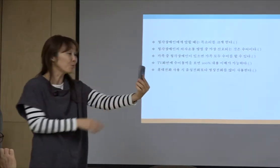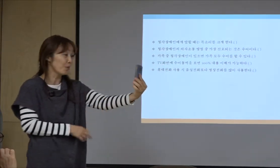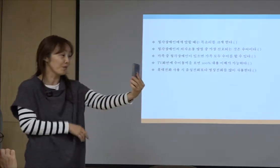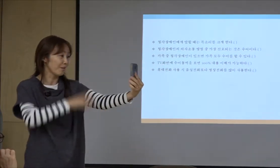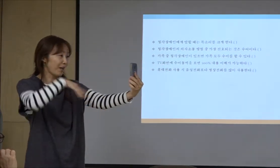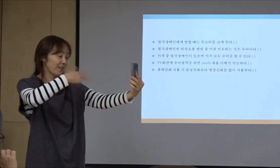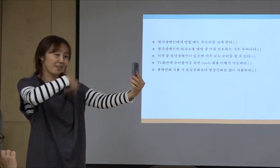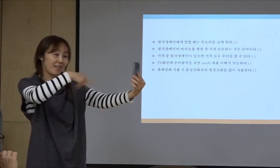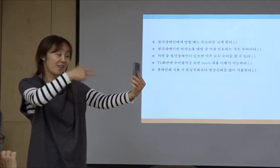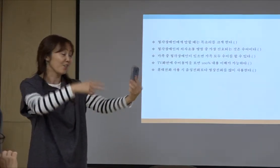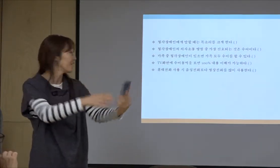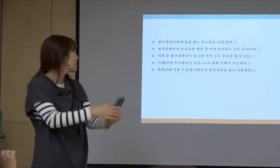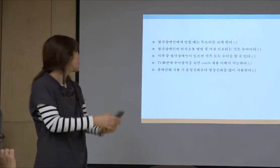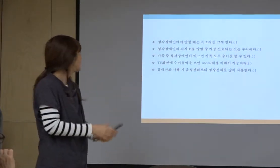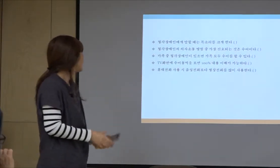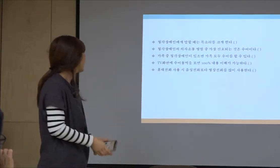통화를 이렇게 해요.